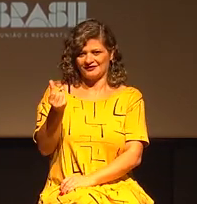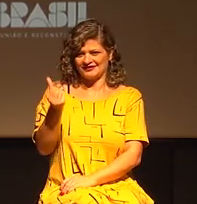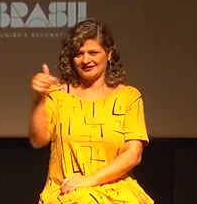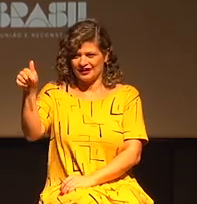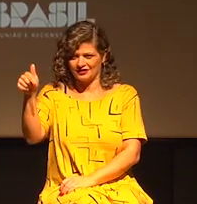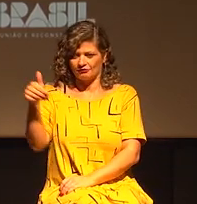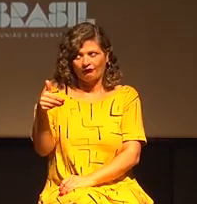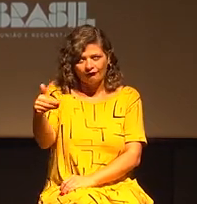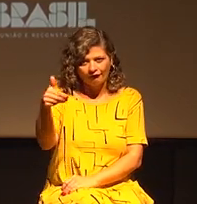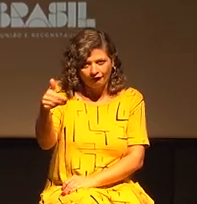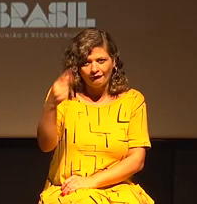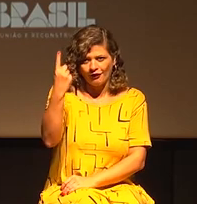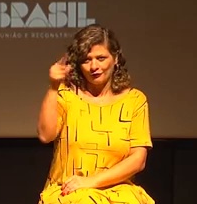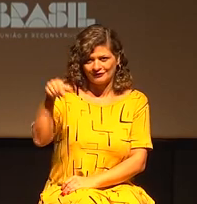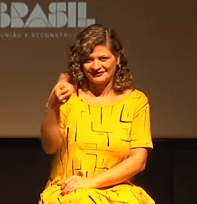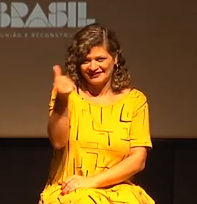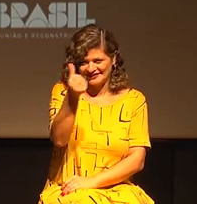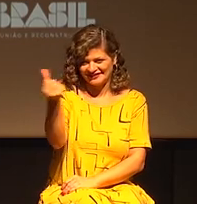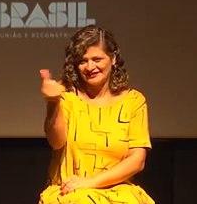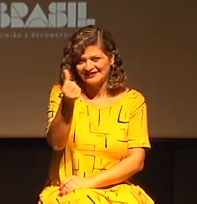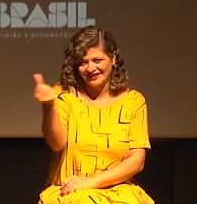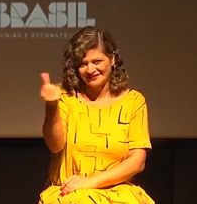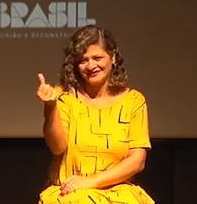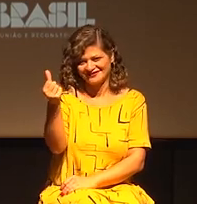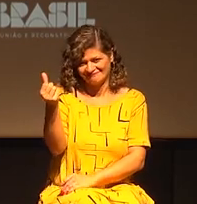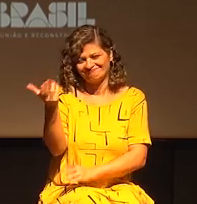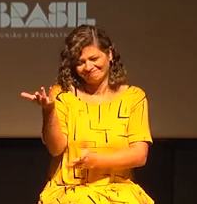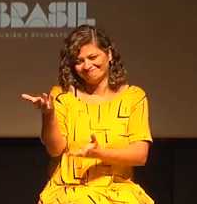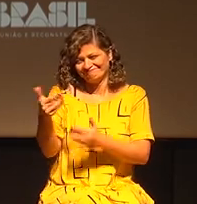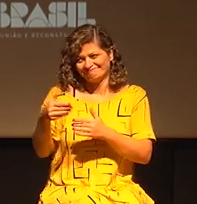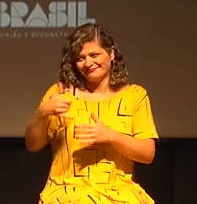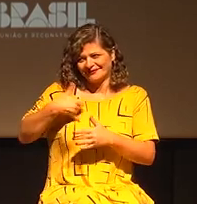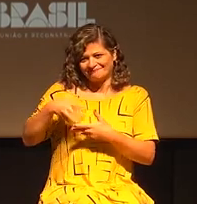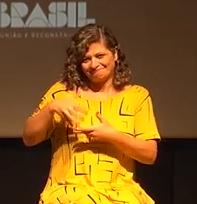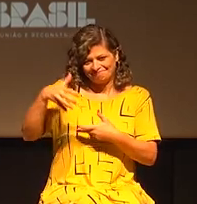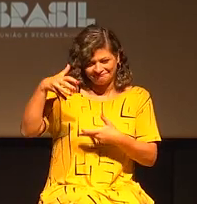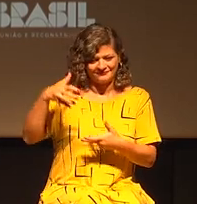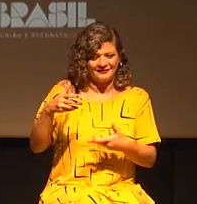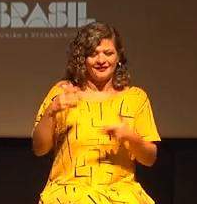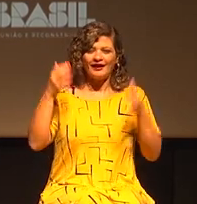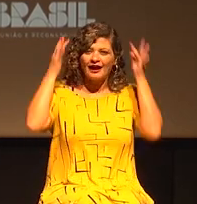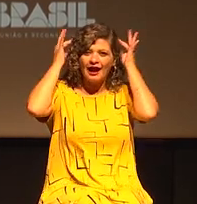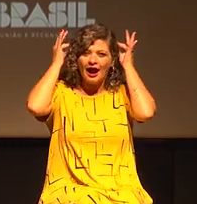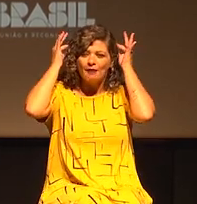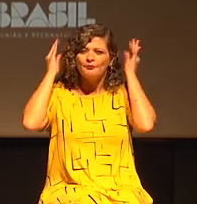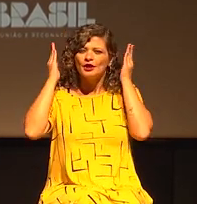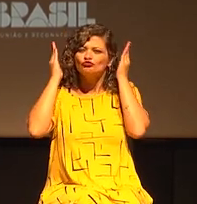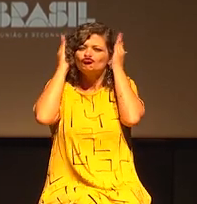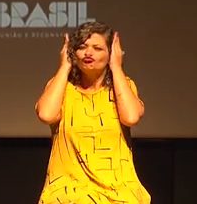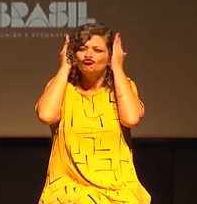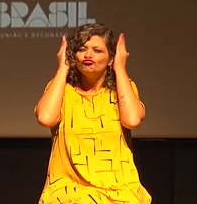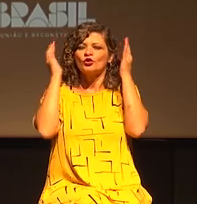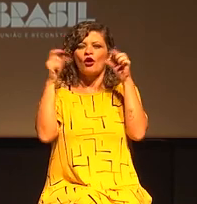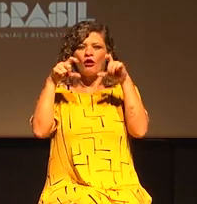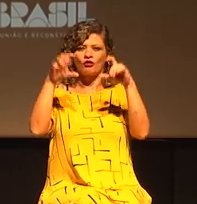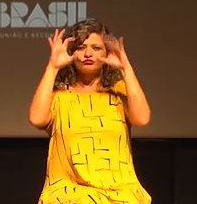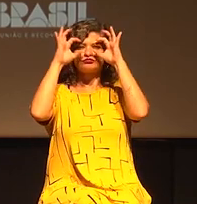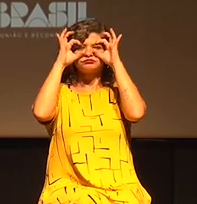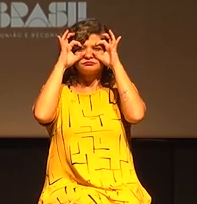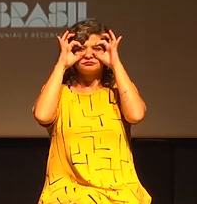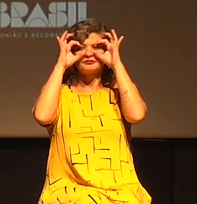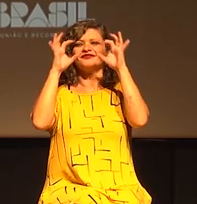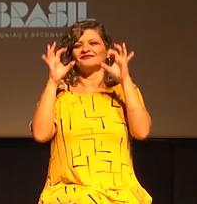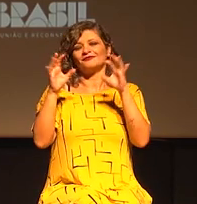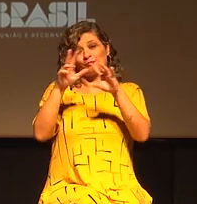seis tem o cabelo sério tô com cabelo bem curto óculos redondos também é uma